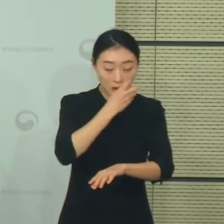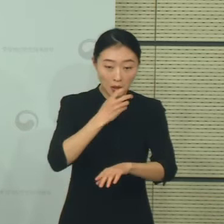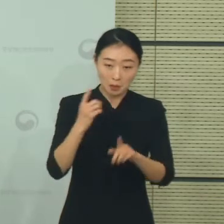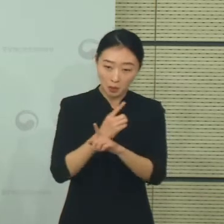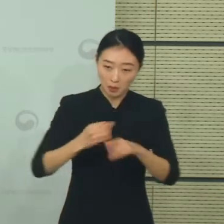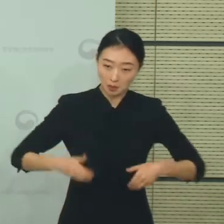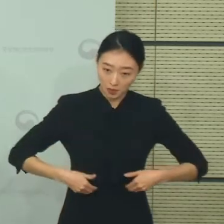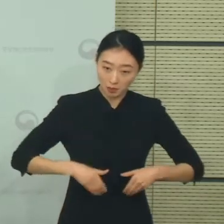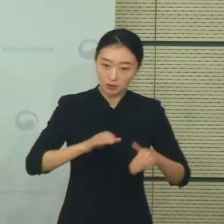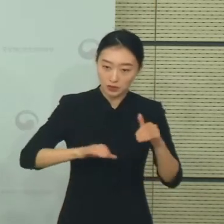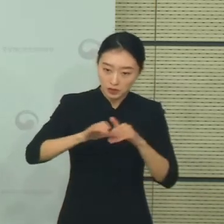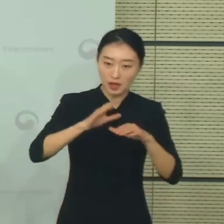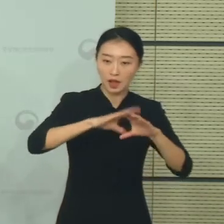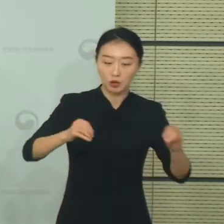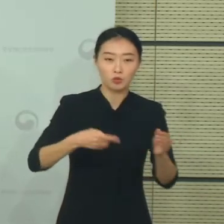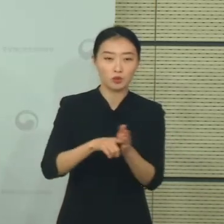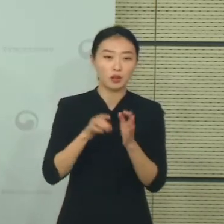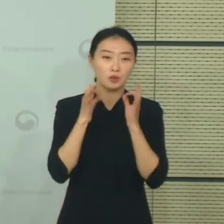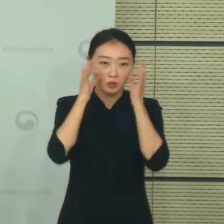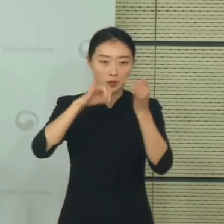대책을 마련하도록 하겠습니다.